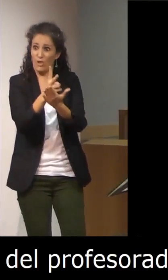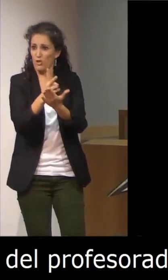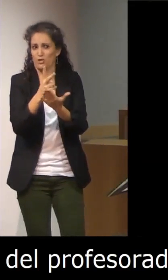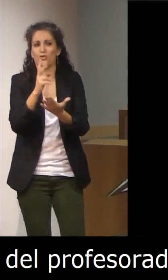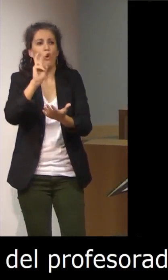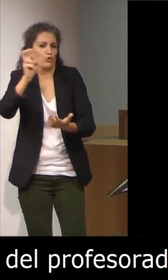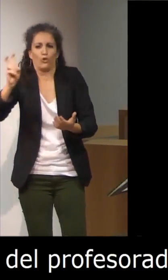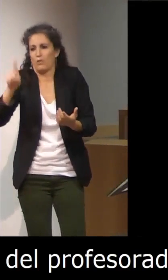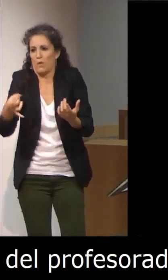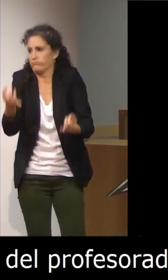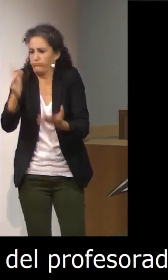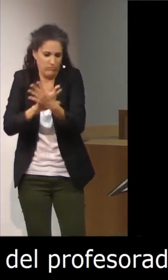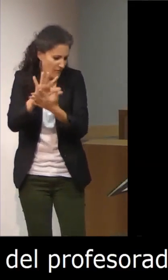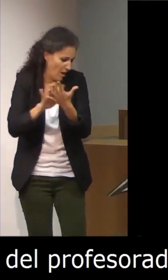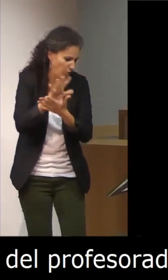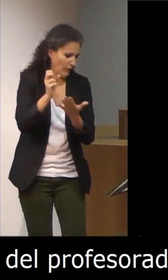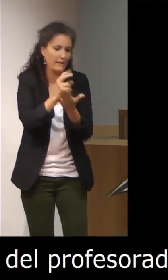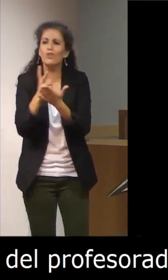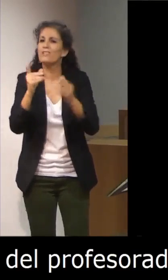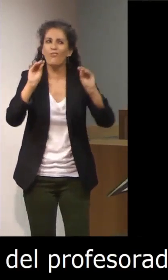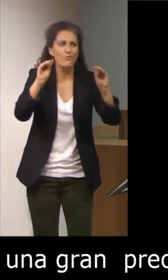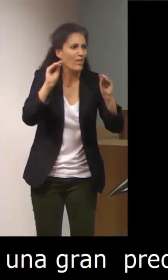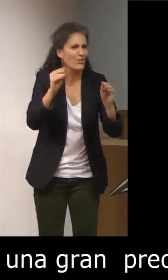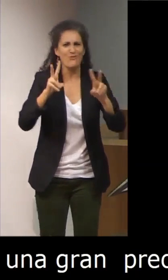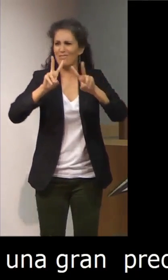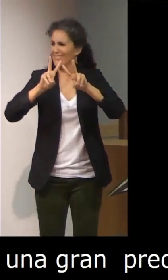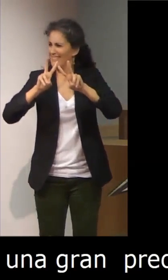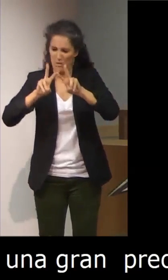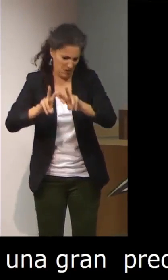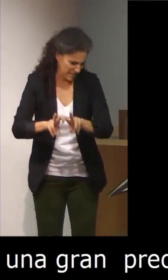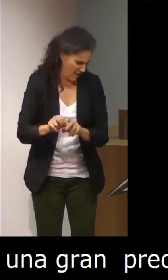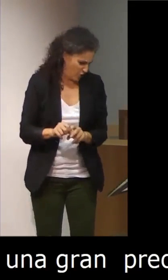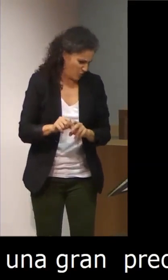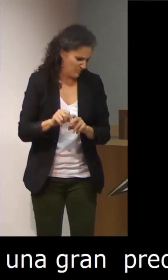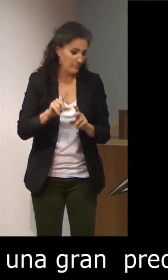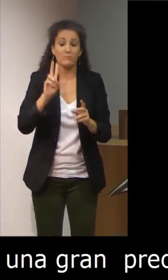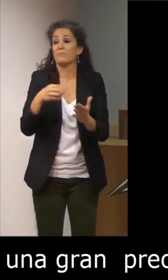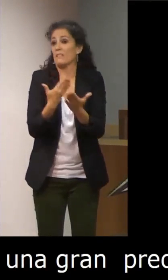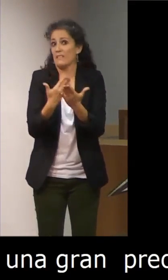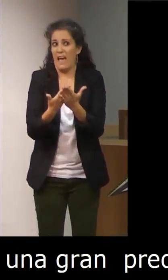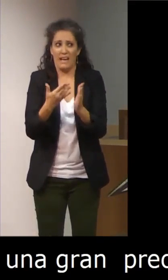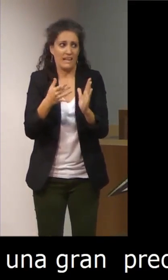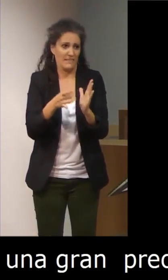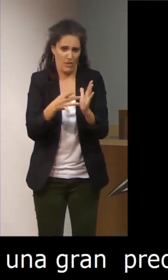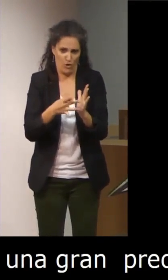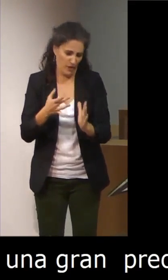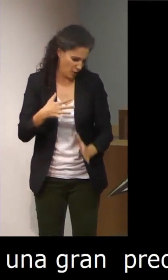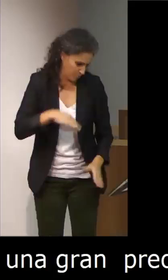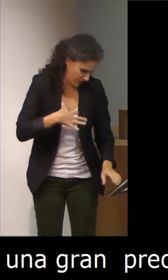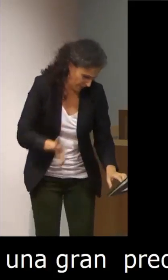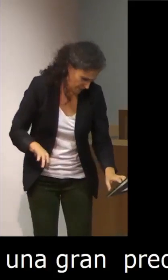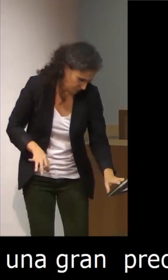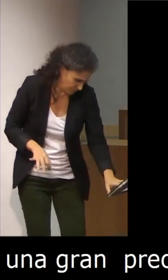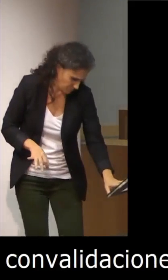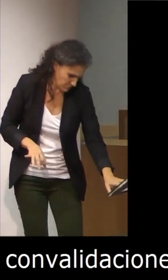convalidaciones un reto que tenemos en cuanto a la formación y a la investigación es lo que